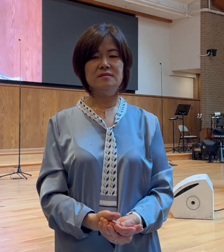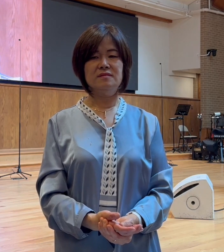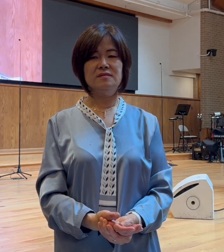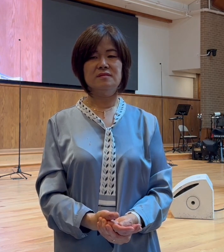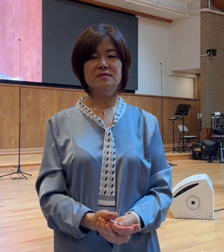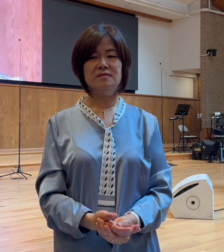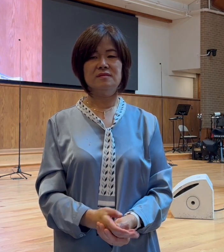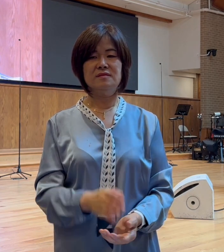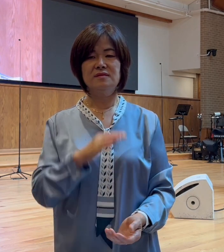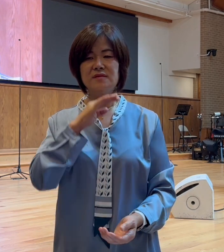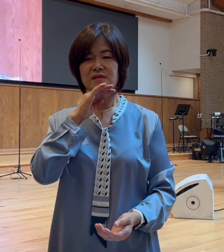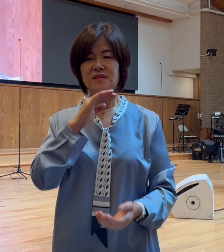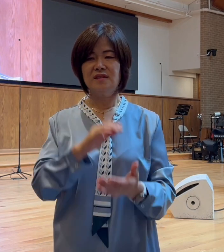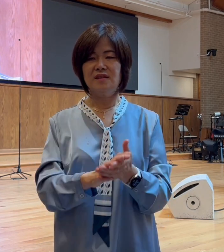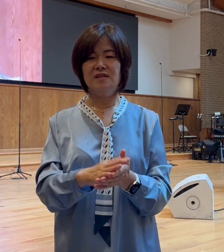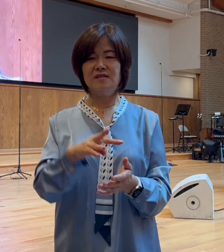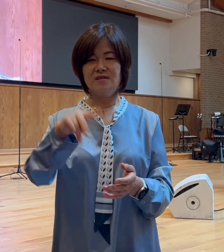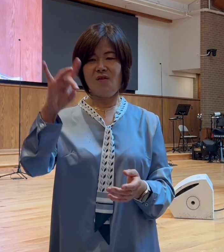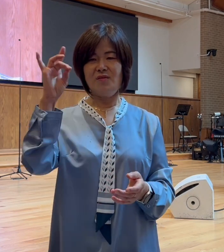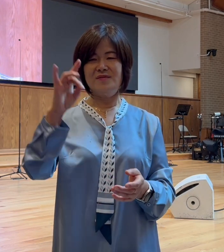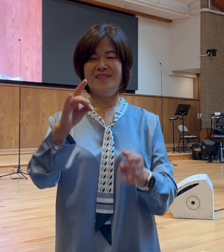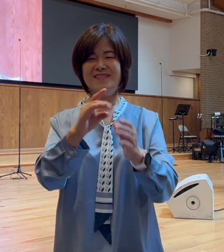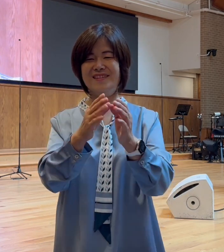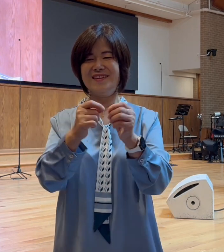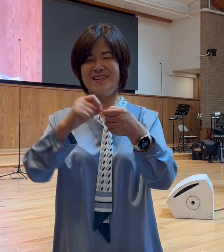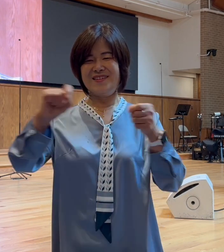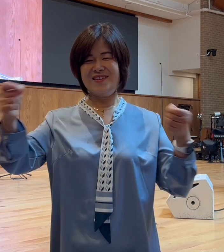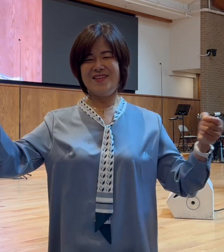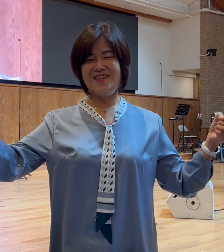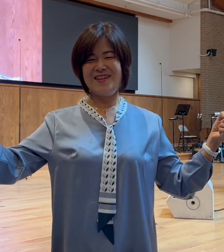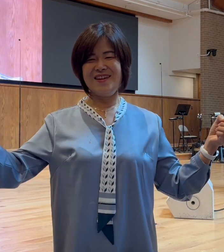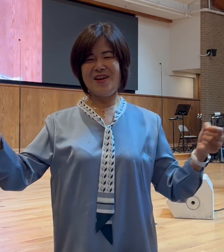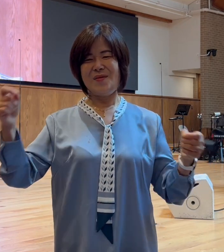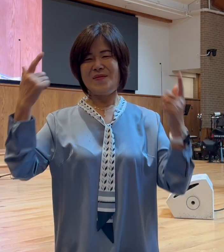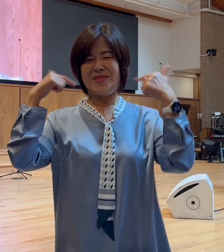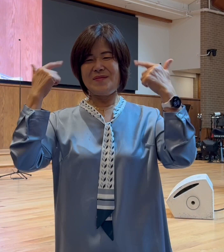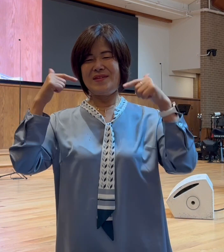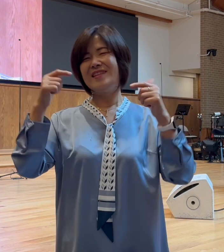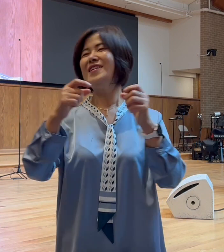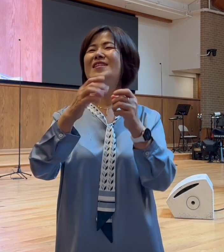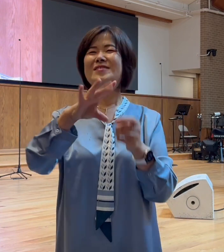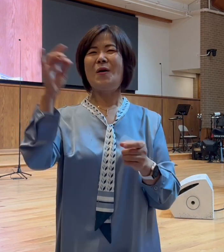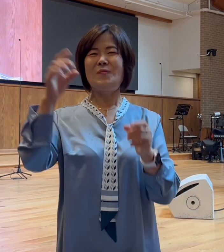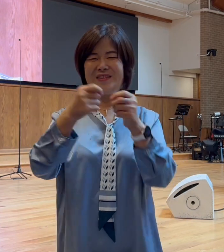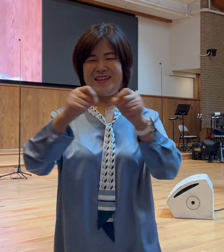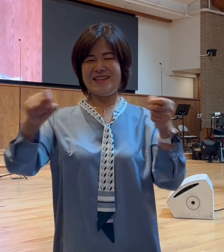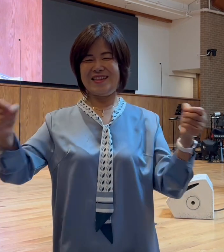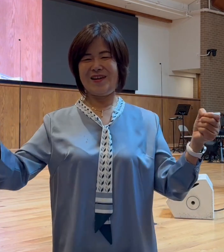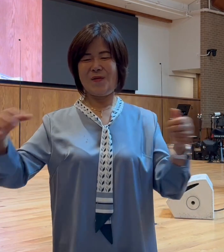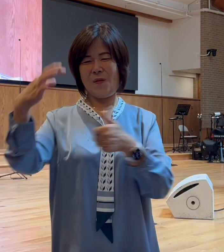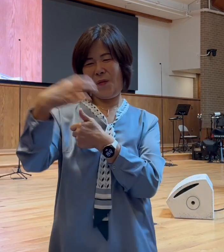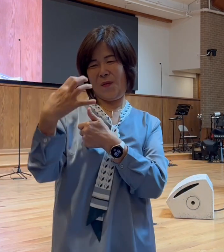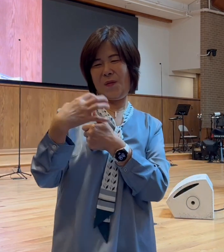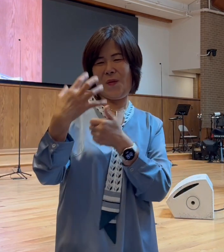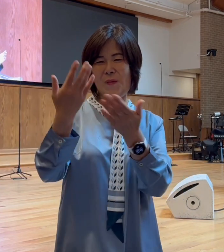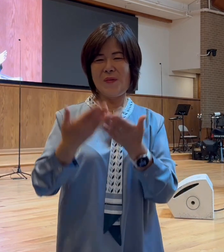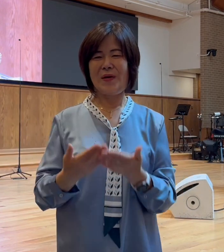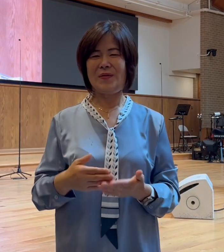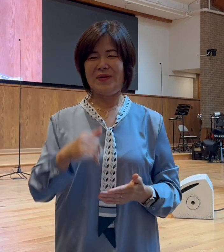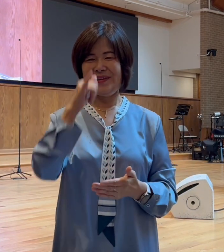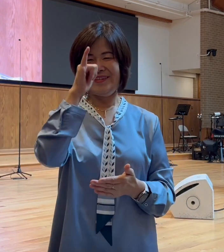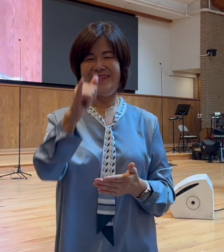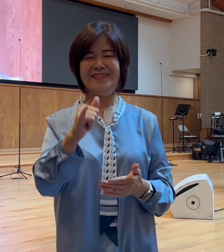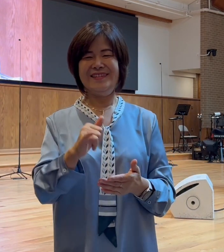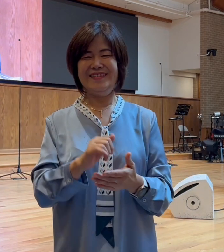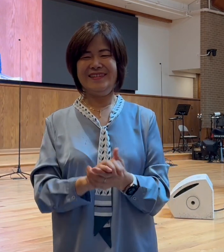제 아내가 서론이 길다. 당신은 왜 서론 맨날 길게 하느냐 이래가지고 맨날 야단 맞고 있는 저기 앉아